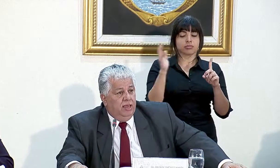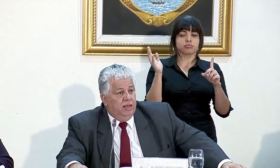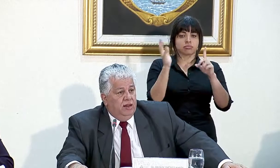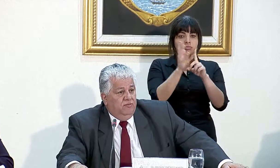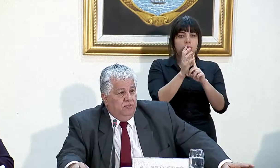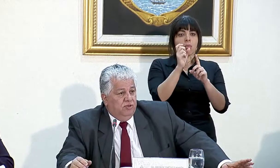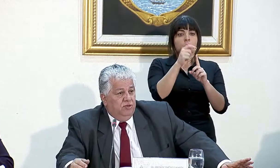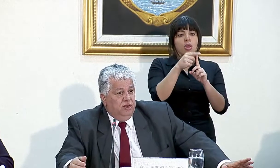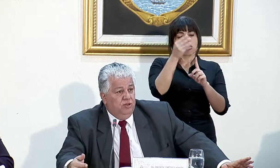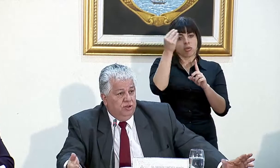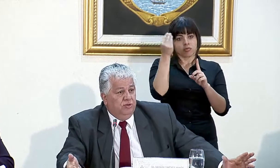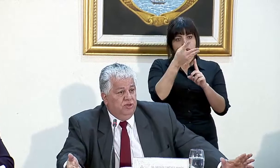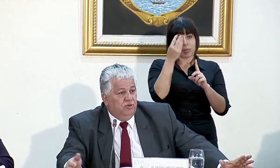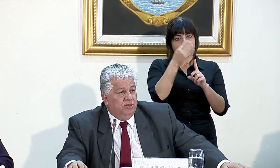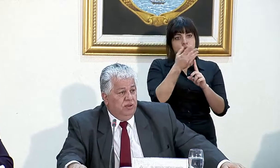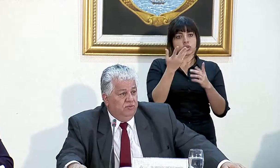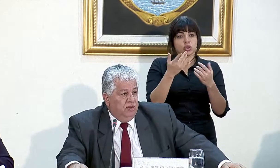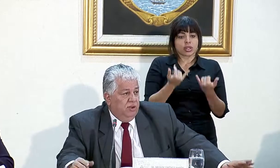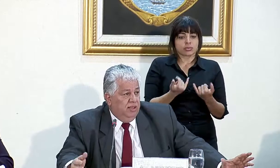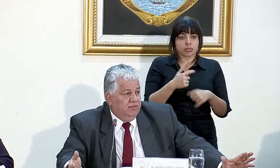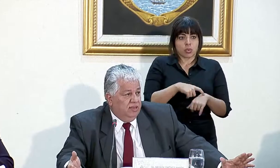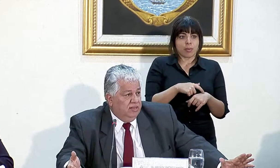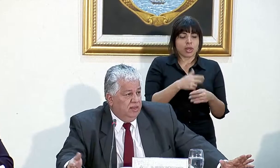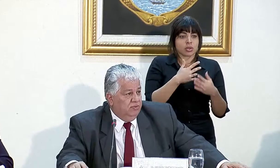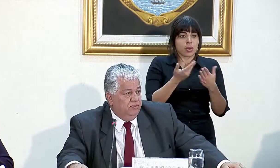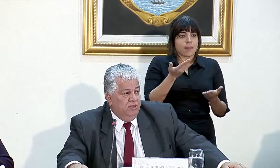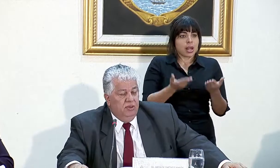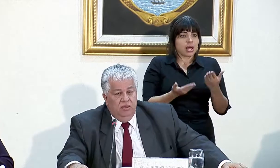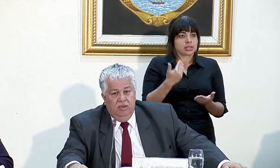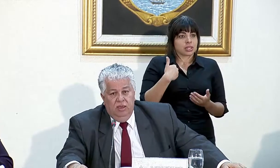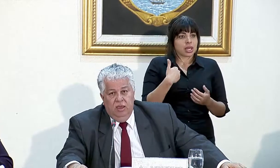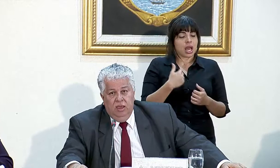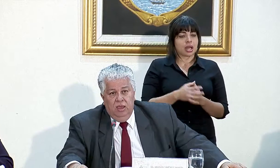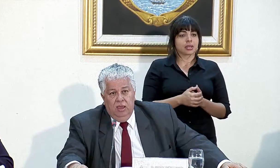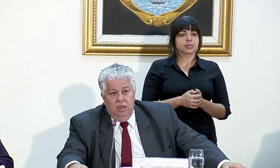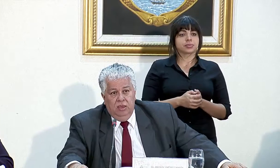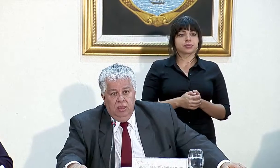pueda darle información de dónde nos encontramos, el balance que tenemos.